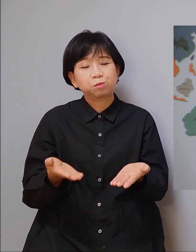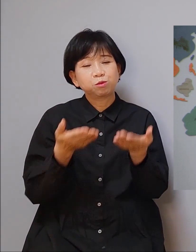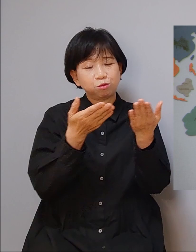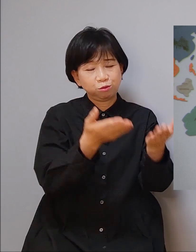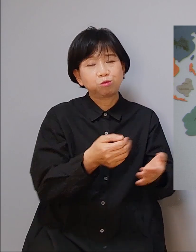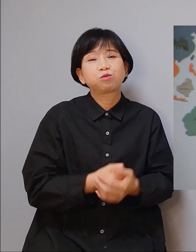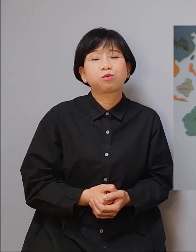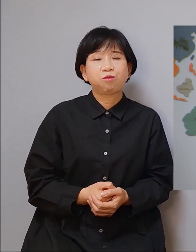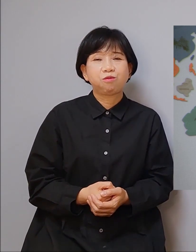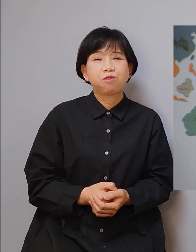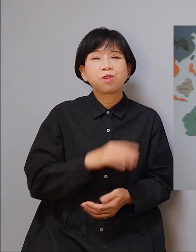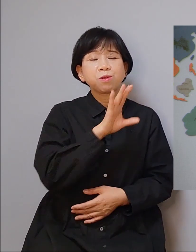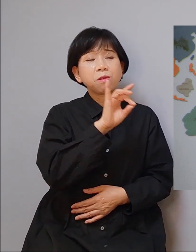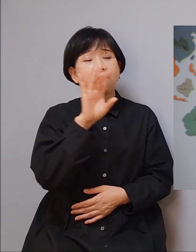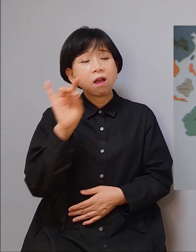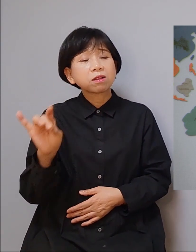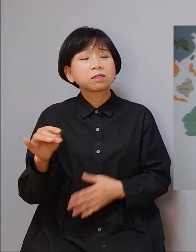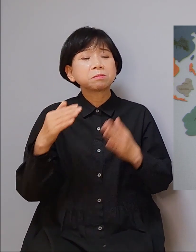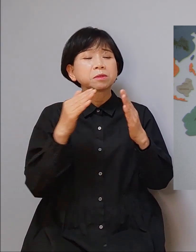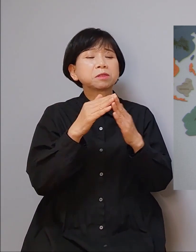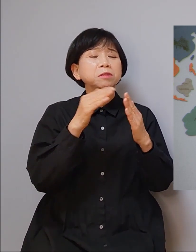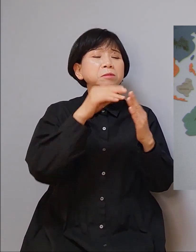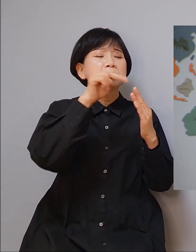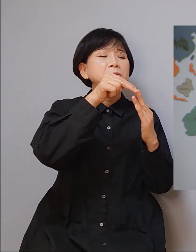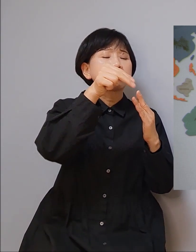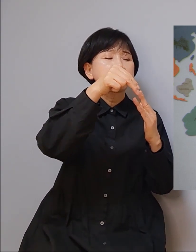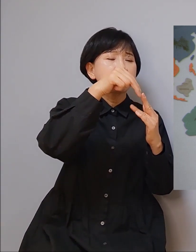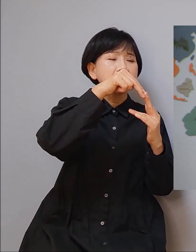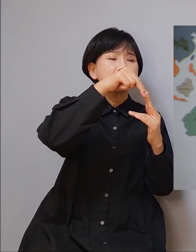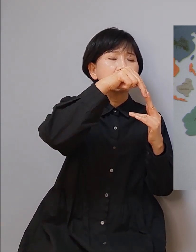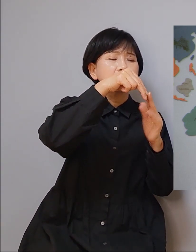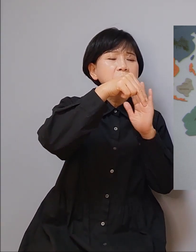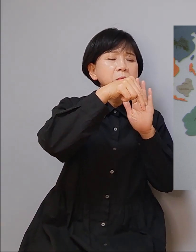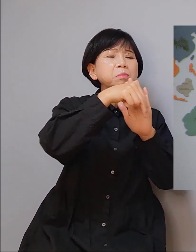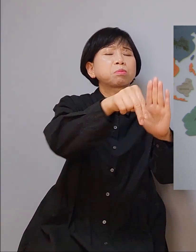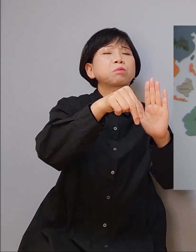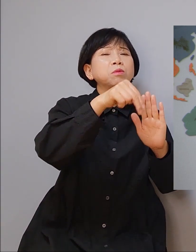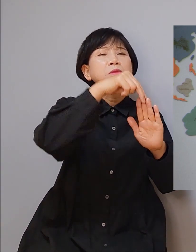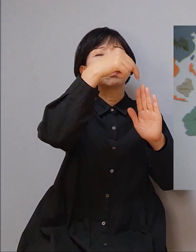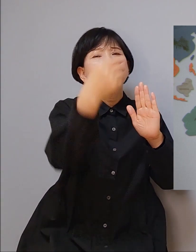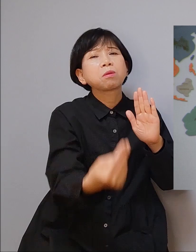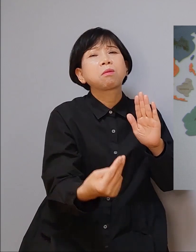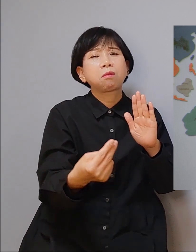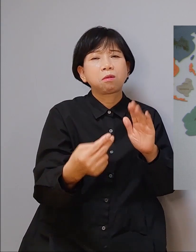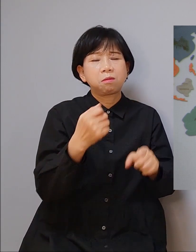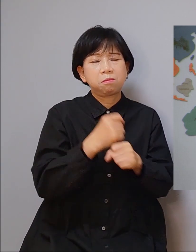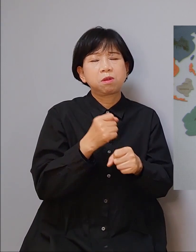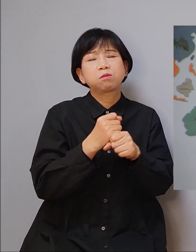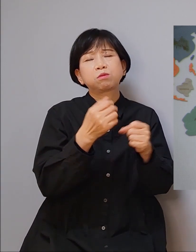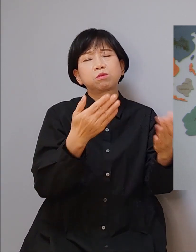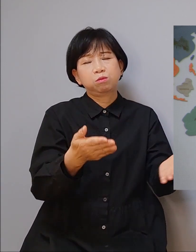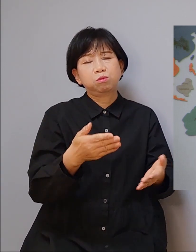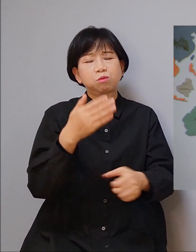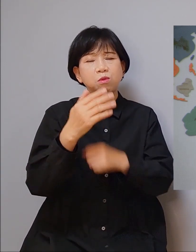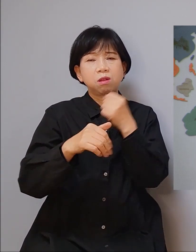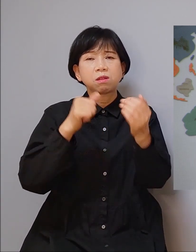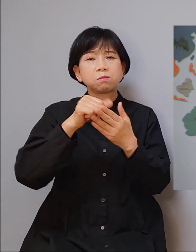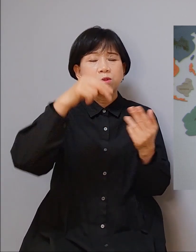둥지 밖으로 밀어내십니다. 때로는 벼랑 끝에서 떨어뜨리시는 거지요. 그리고 하나님이 우리를 받아주시는